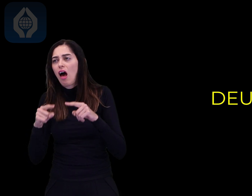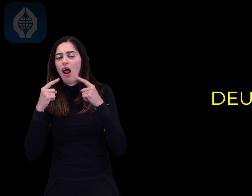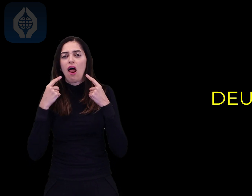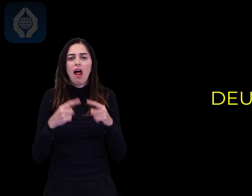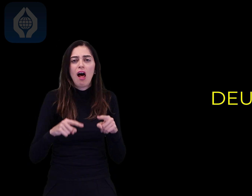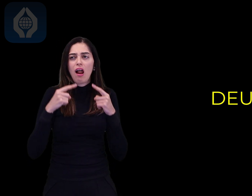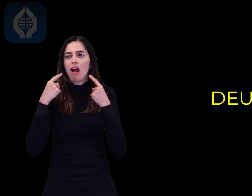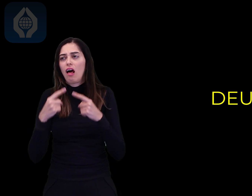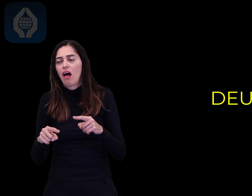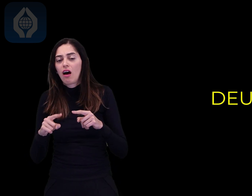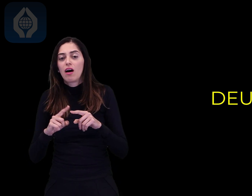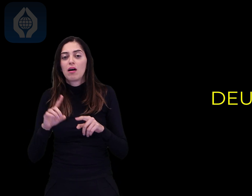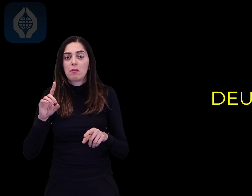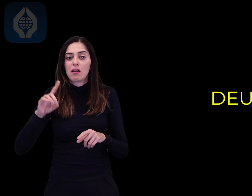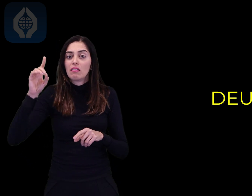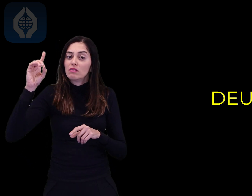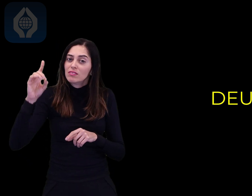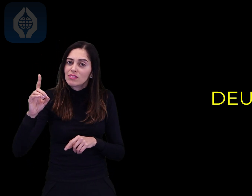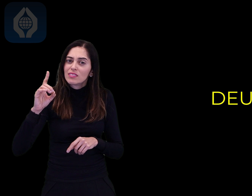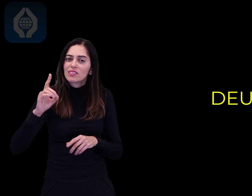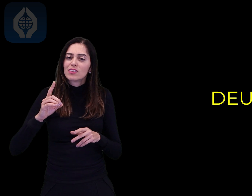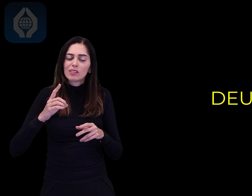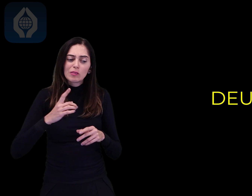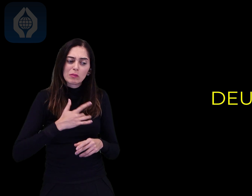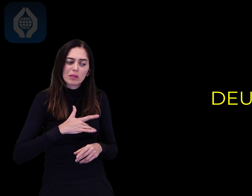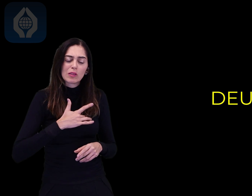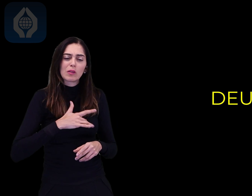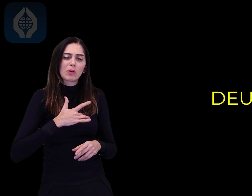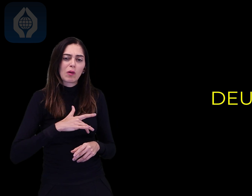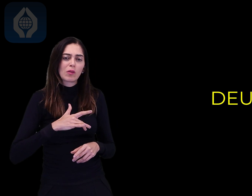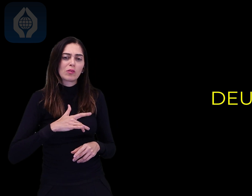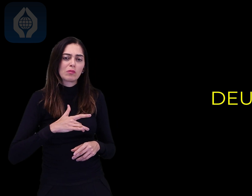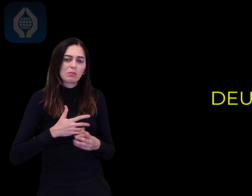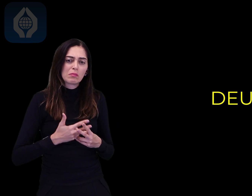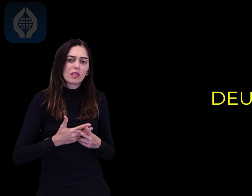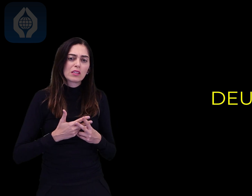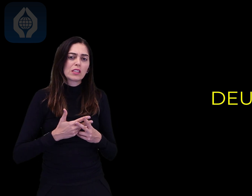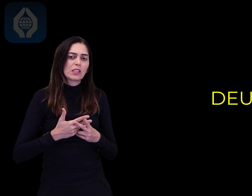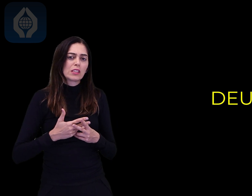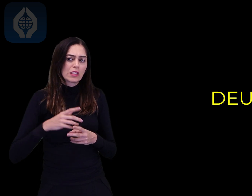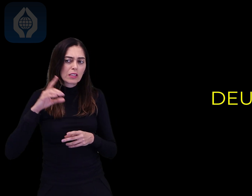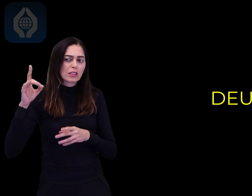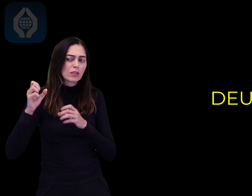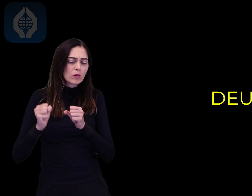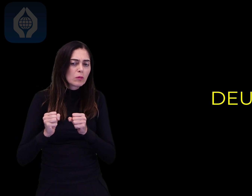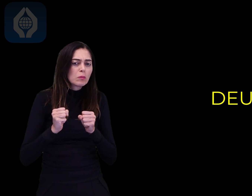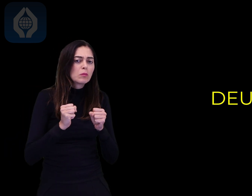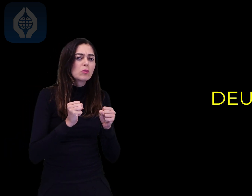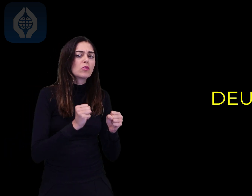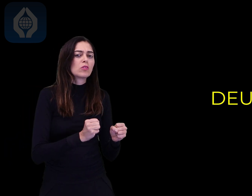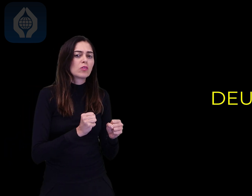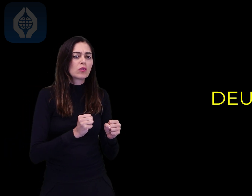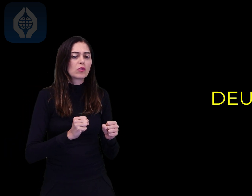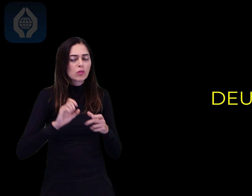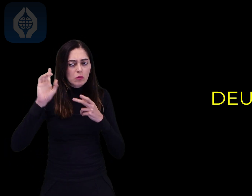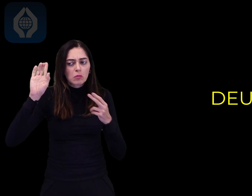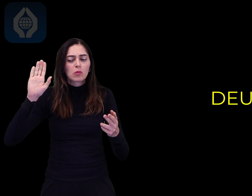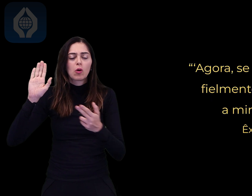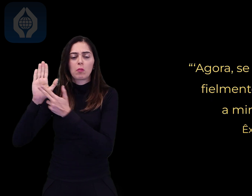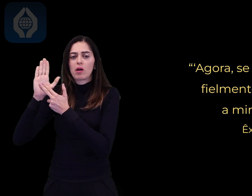fiel e soberano. Você já pode confiar completamente em Deus para cumprir o que Ele promete?